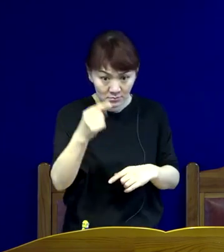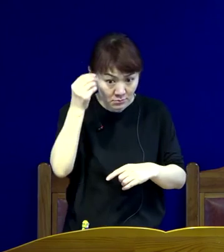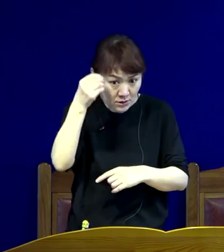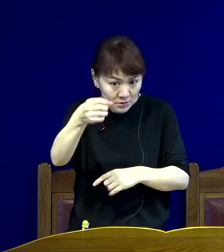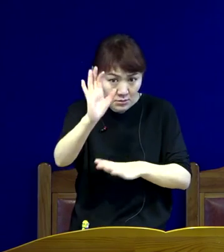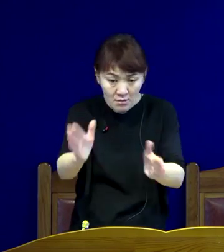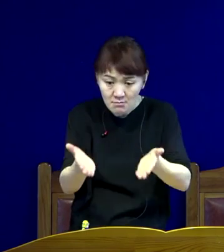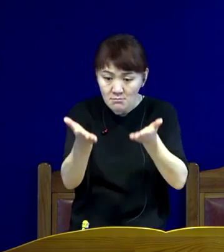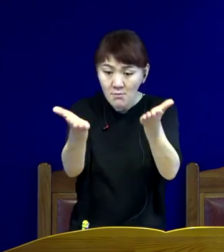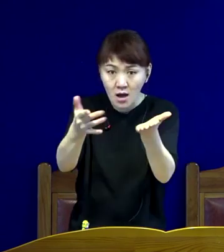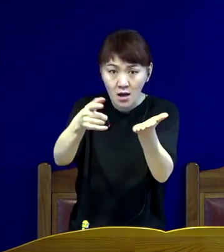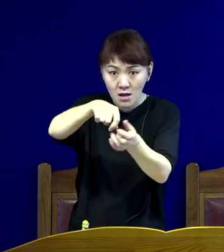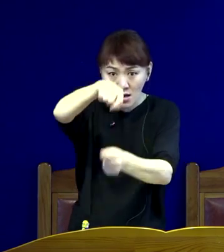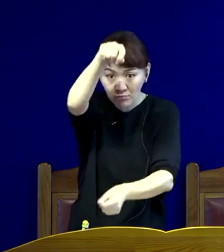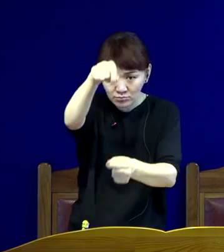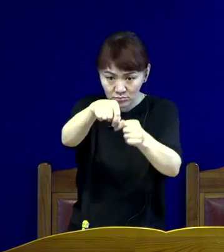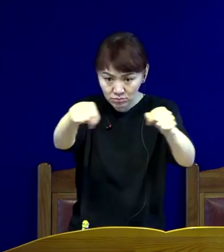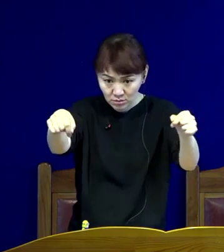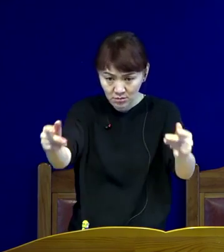цаашлаад